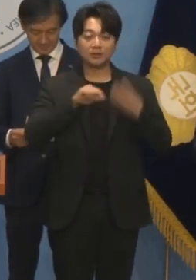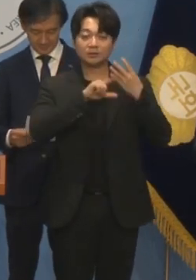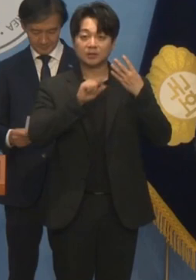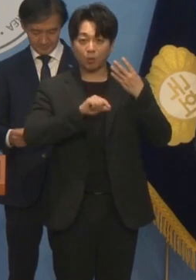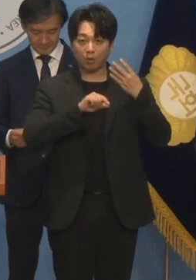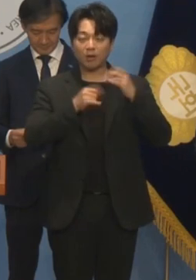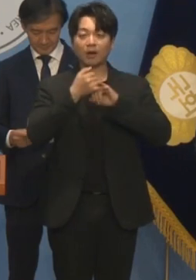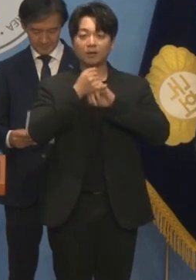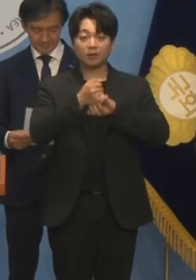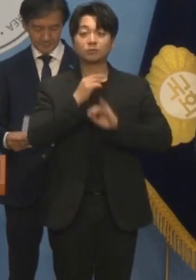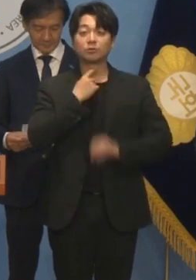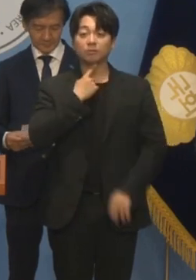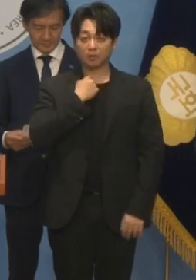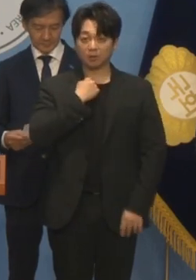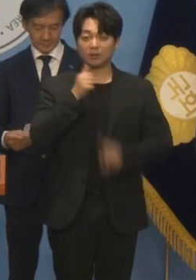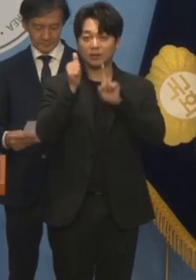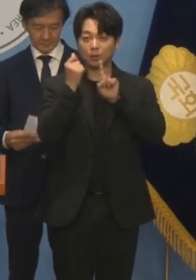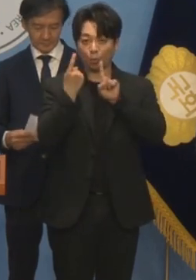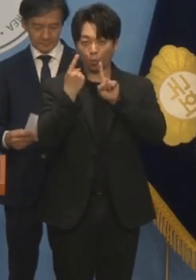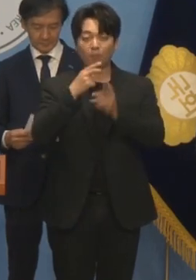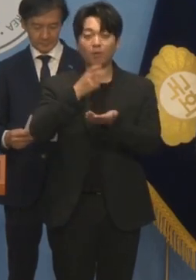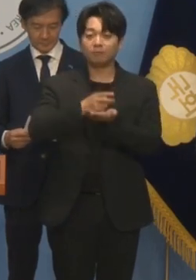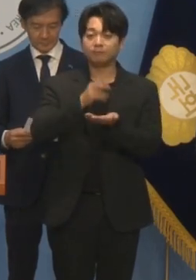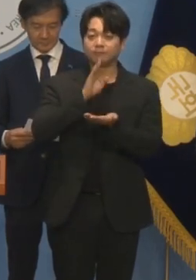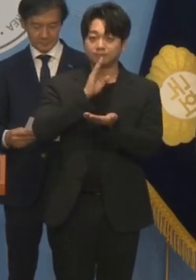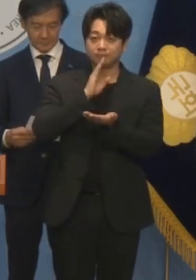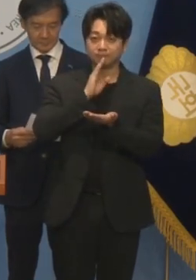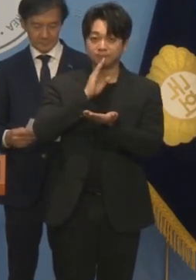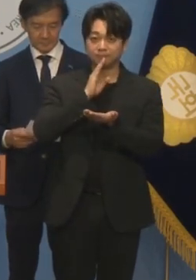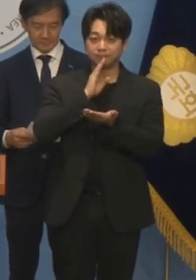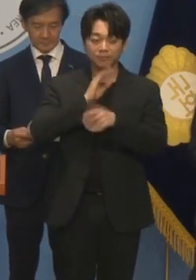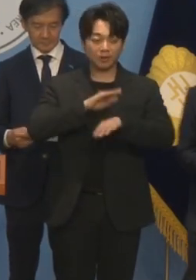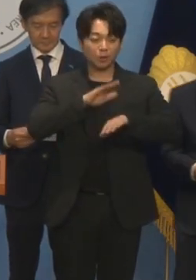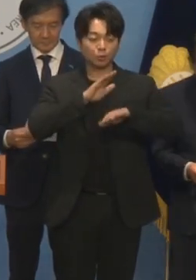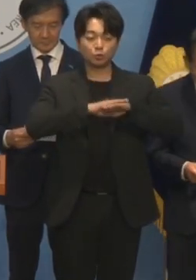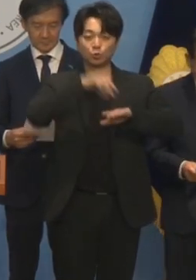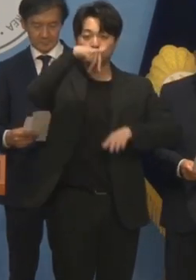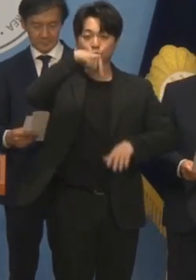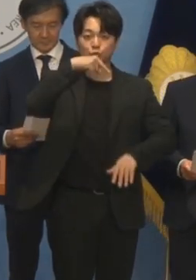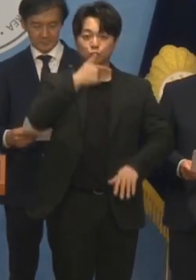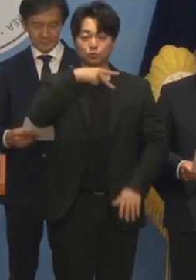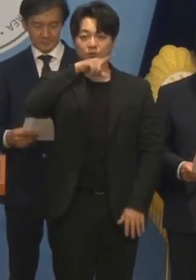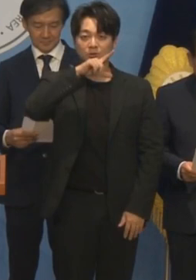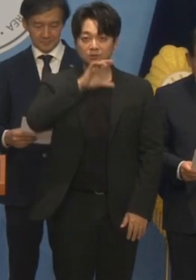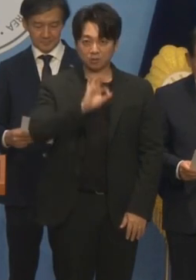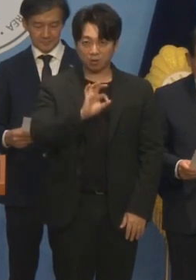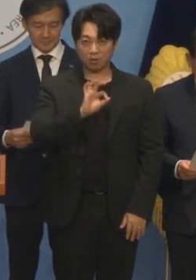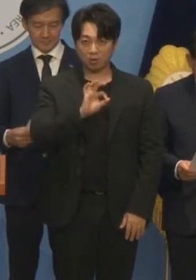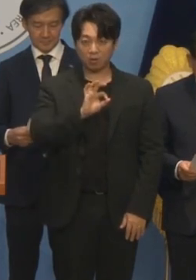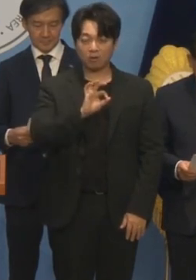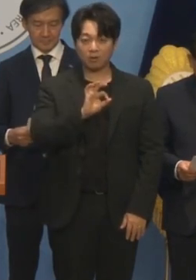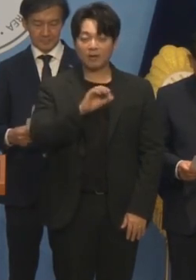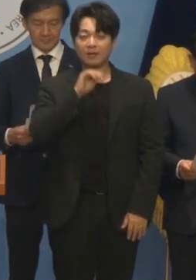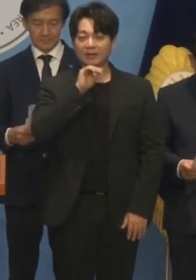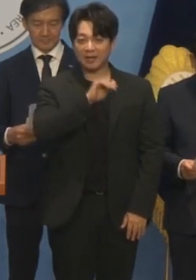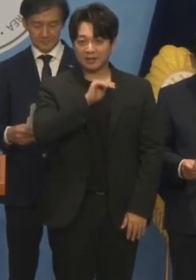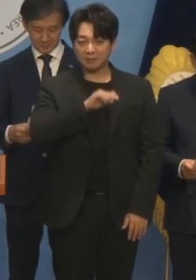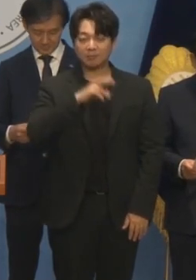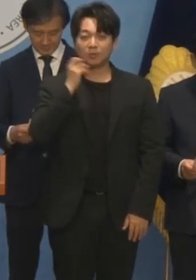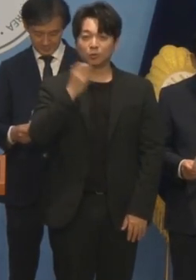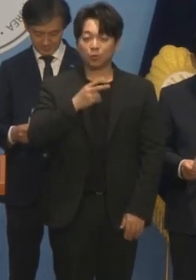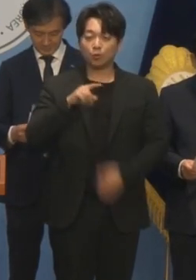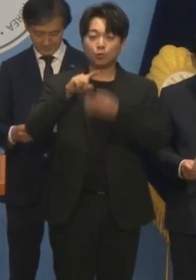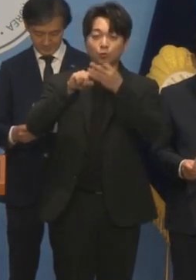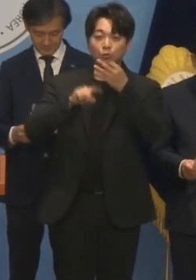법에 담길 주요 내용은 손준성 검사 고발 사주 총선 개입, 윤석열